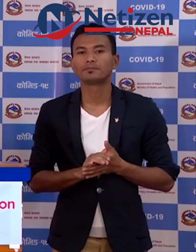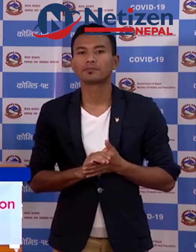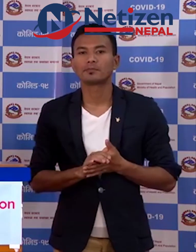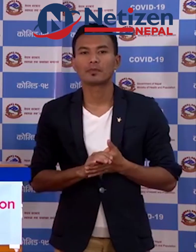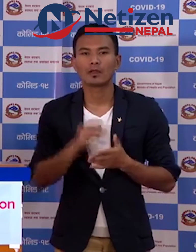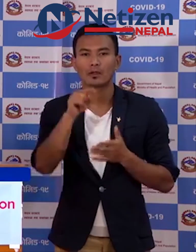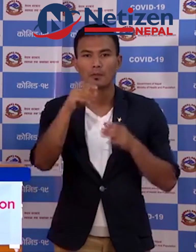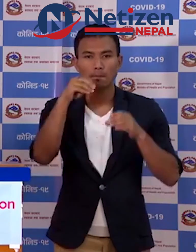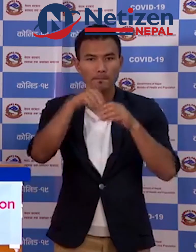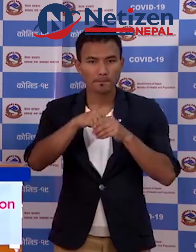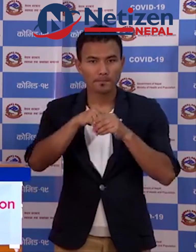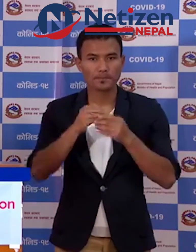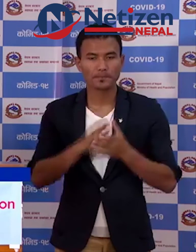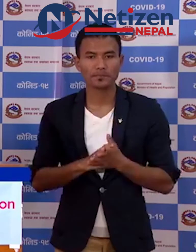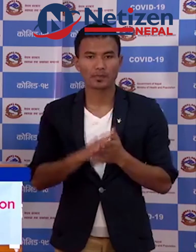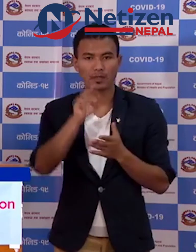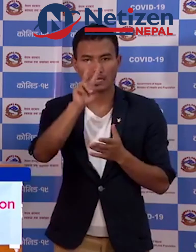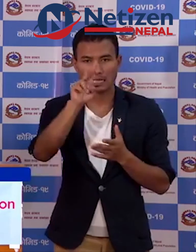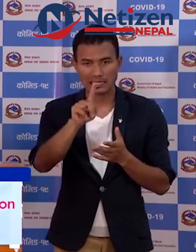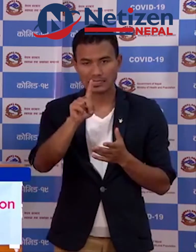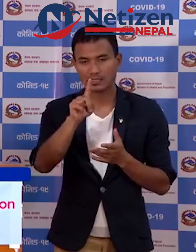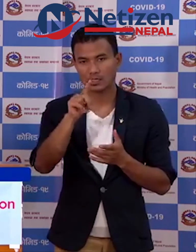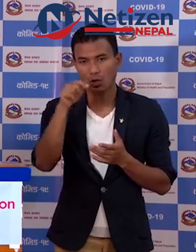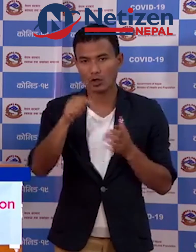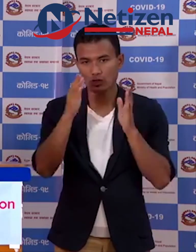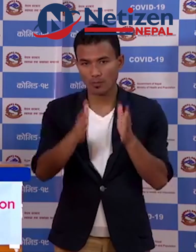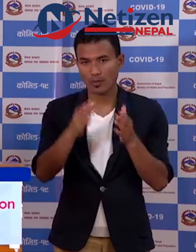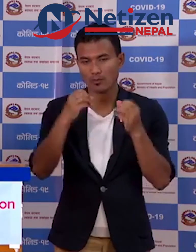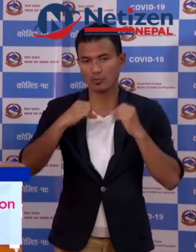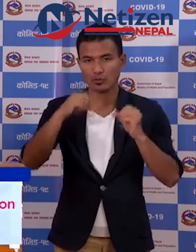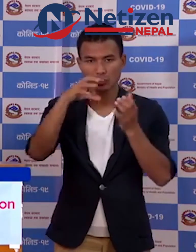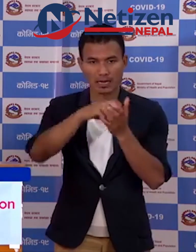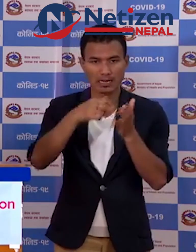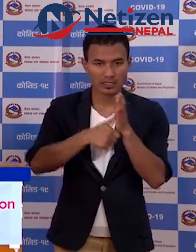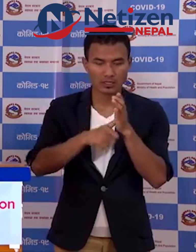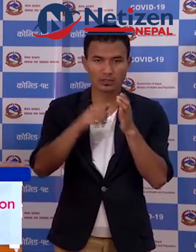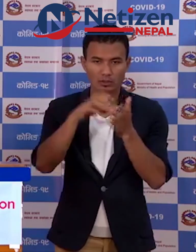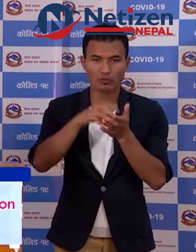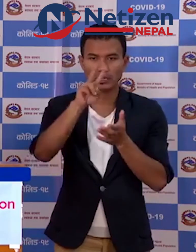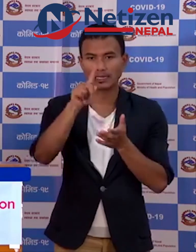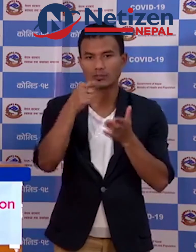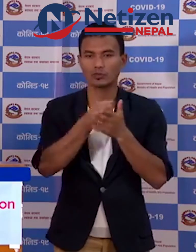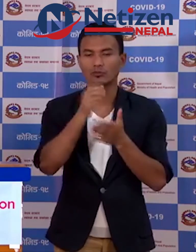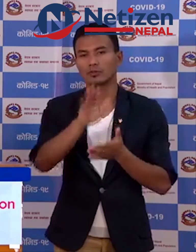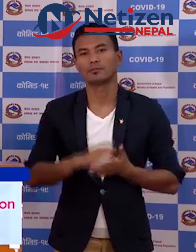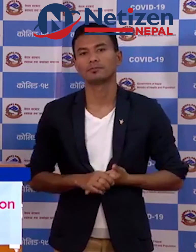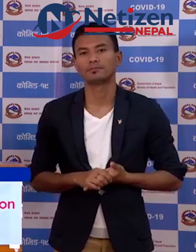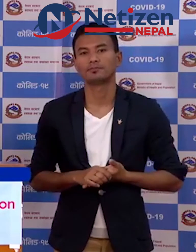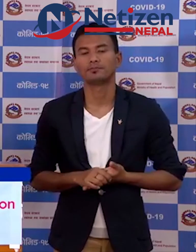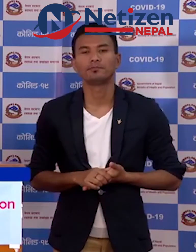र यसमा 21 अहिलेसम्म प्रयोगशालाको संख्या 21 पुगेको छ